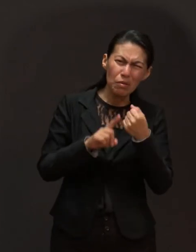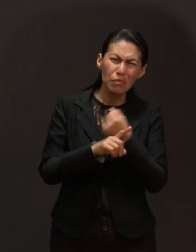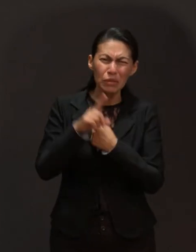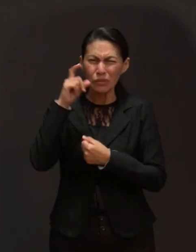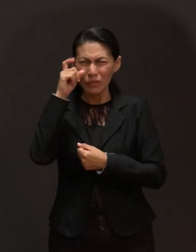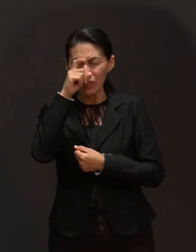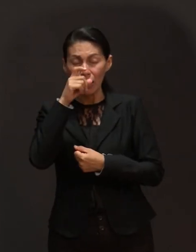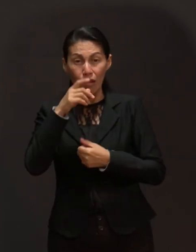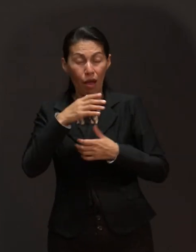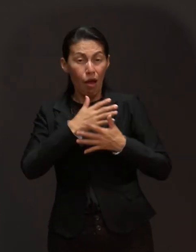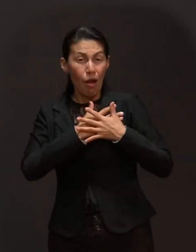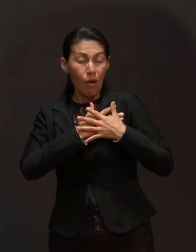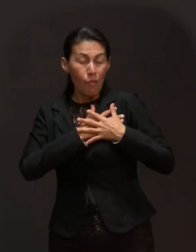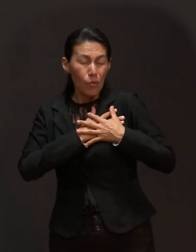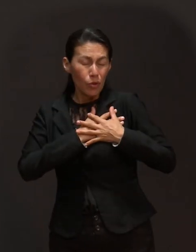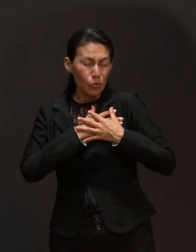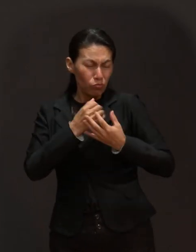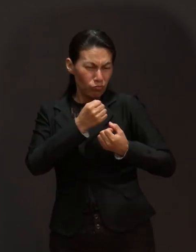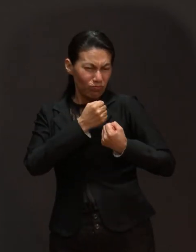vence barreras.